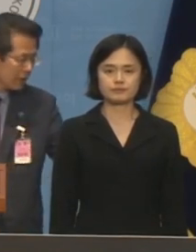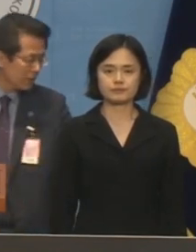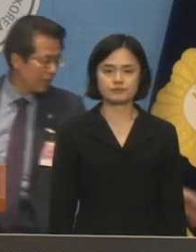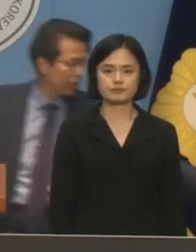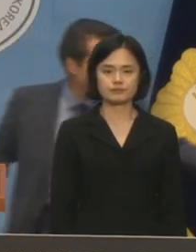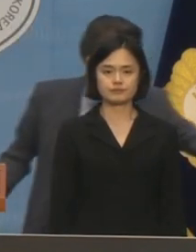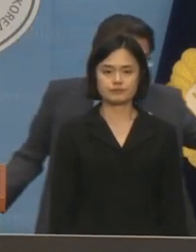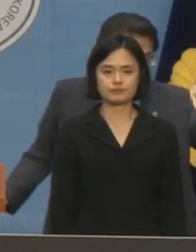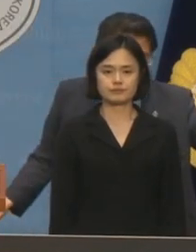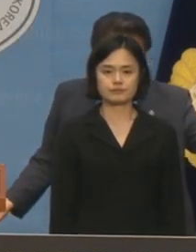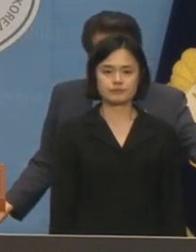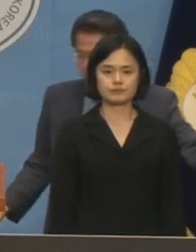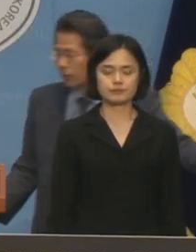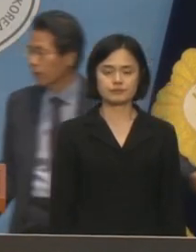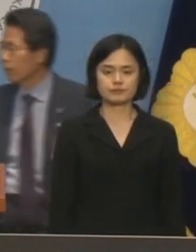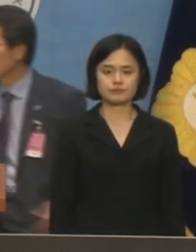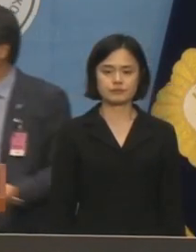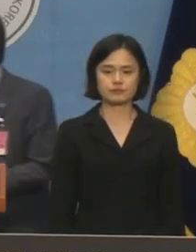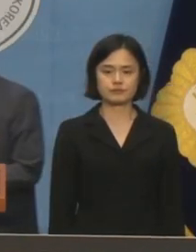사회자 바로